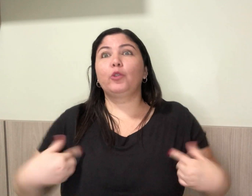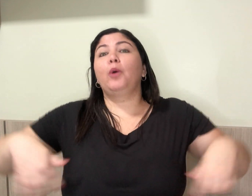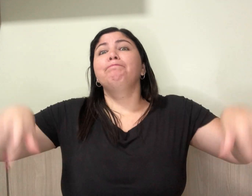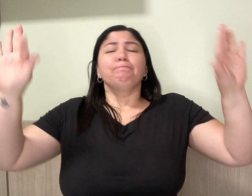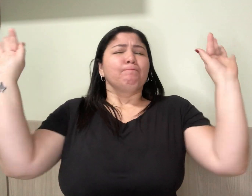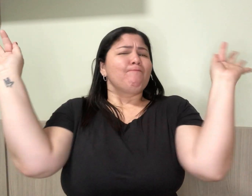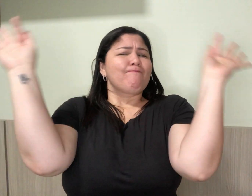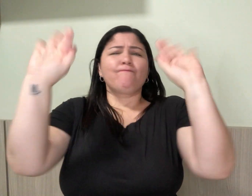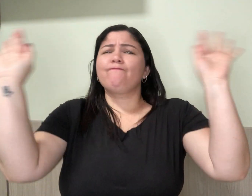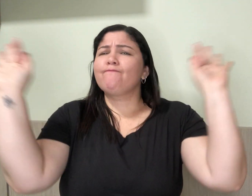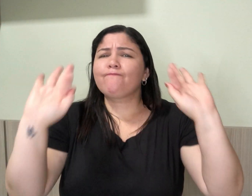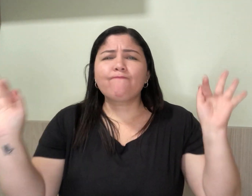tô